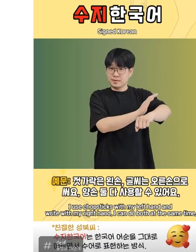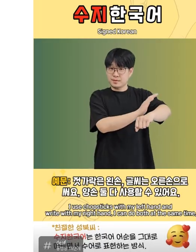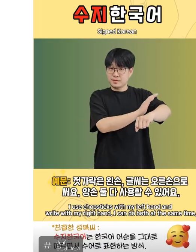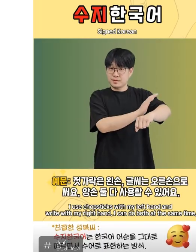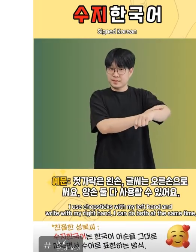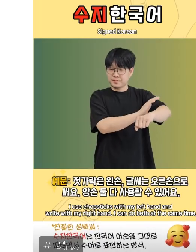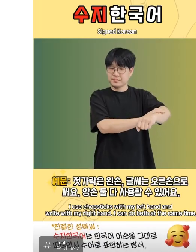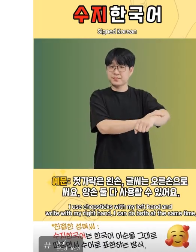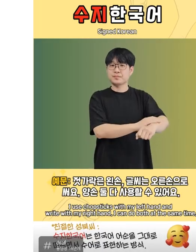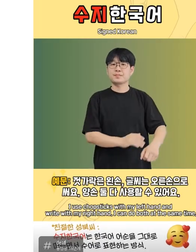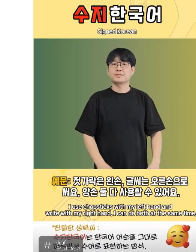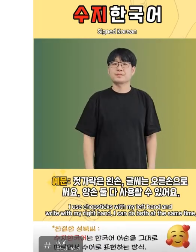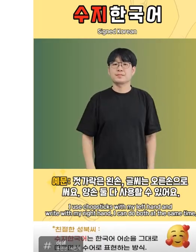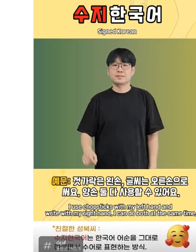젓가락 왼손,